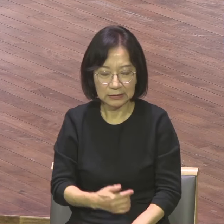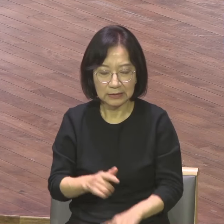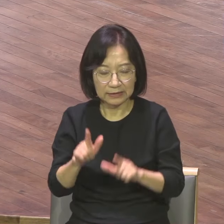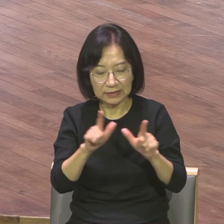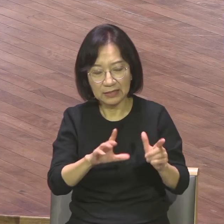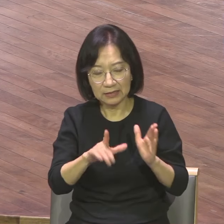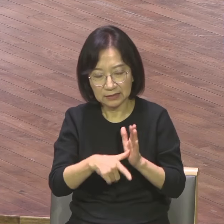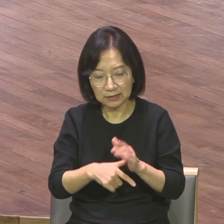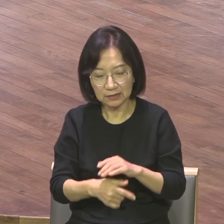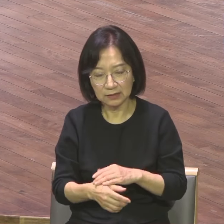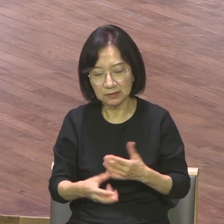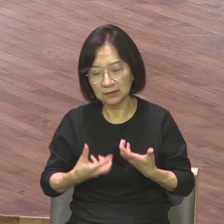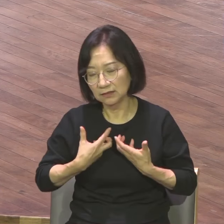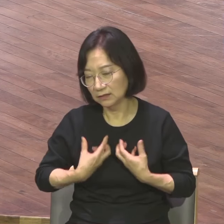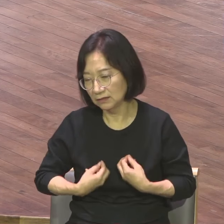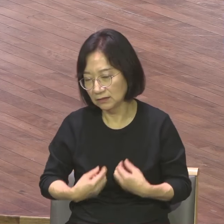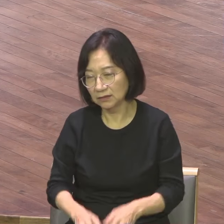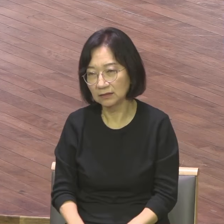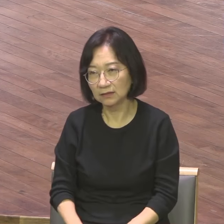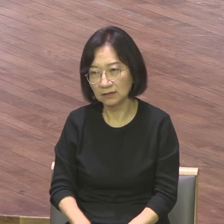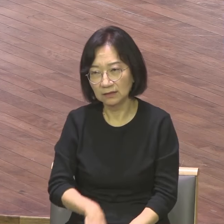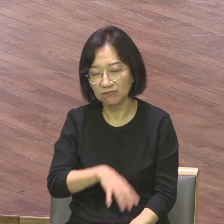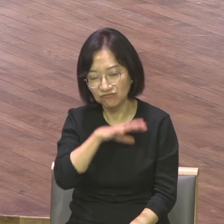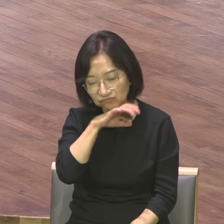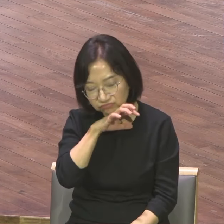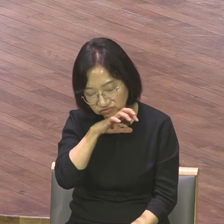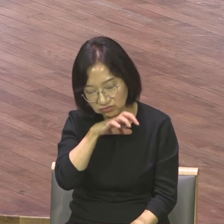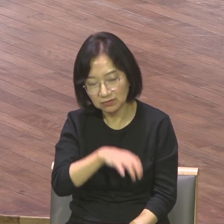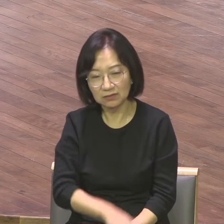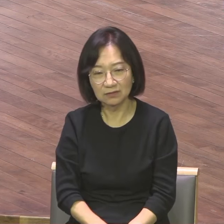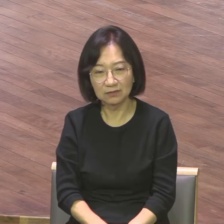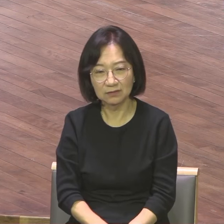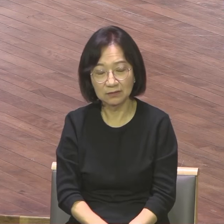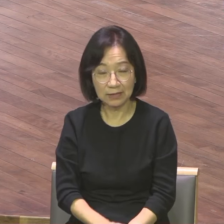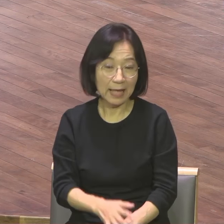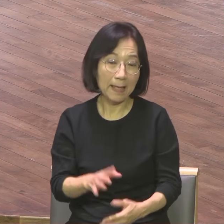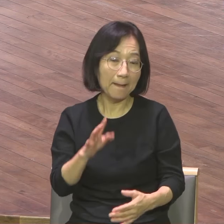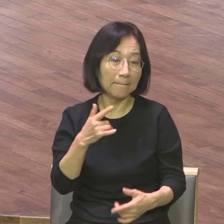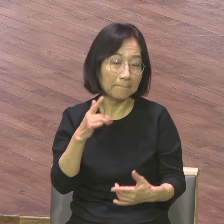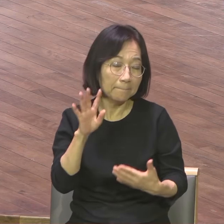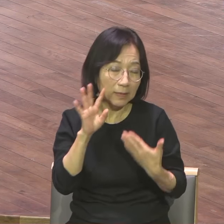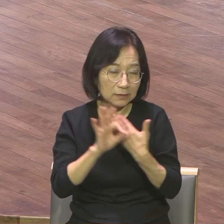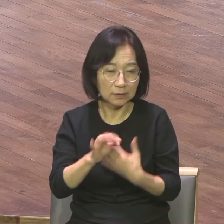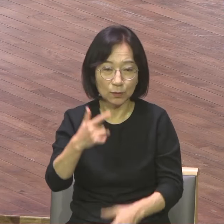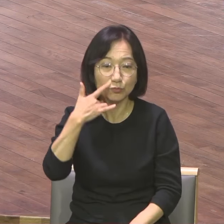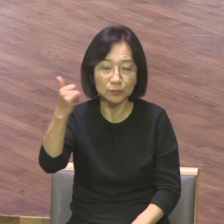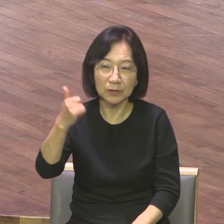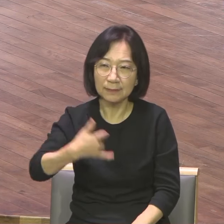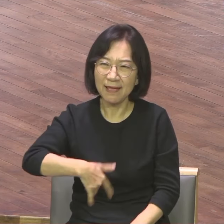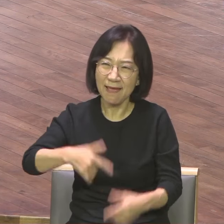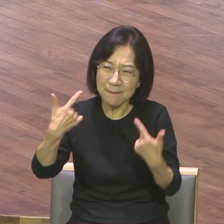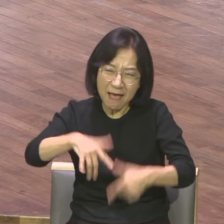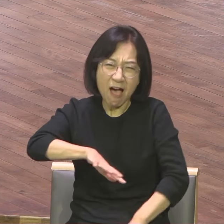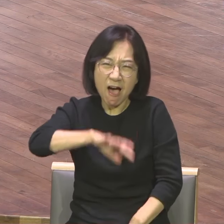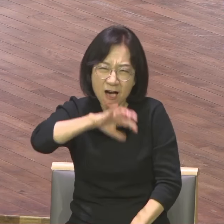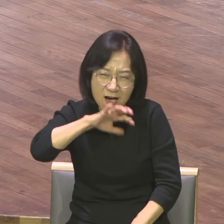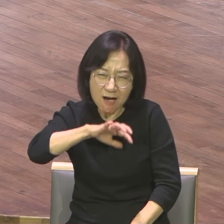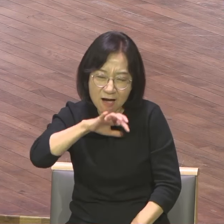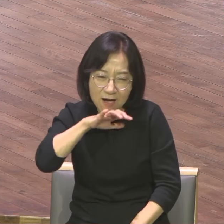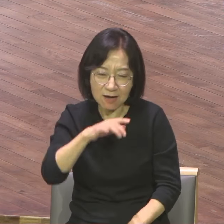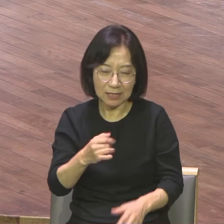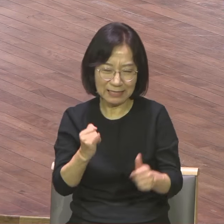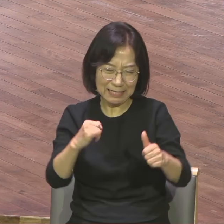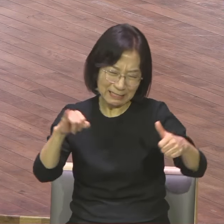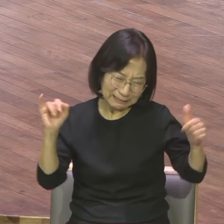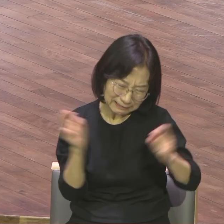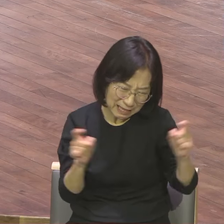비관적으로 바라보는, 그리고 부모 밑에 살면요, 부정적 자녀가 나와요. 다 부부싸움하고